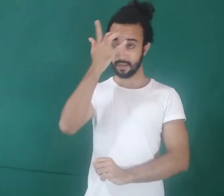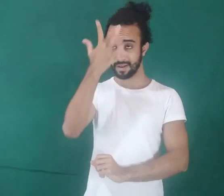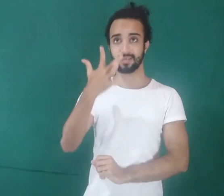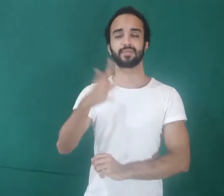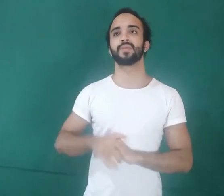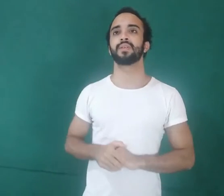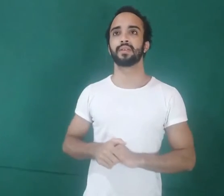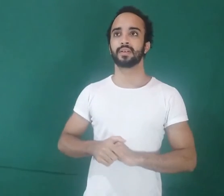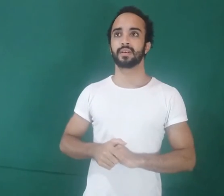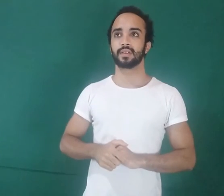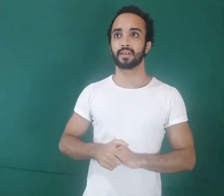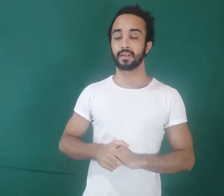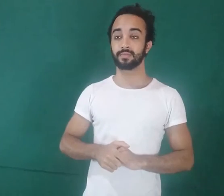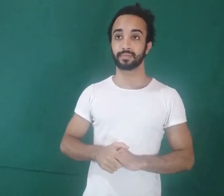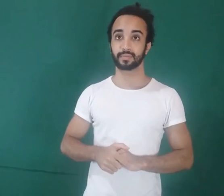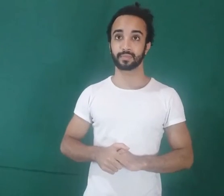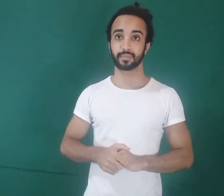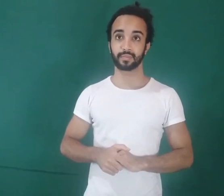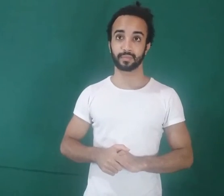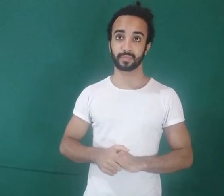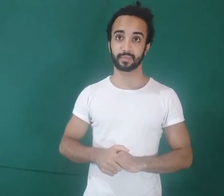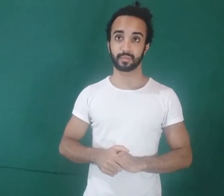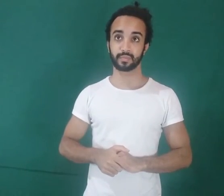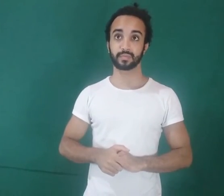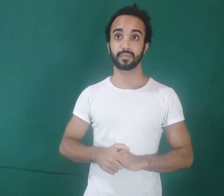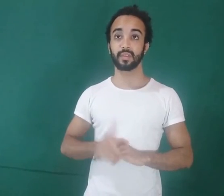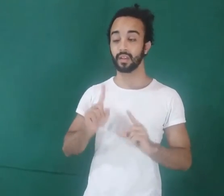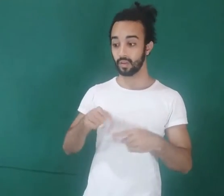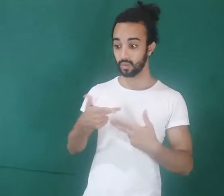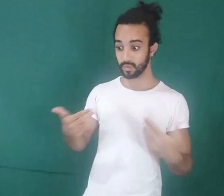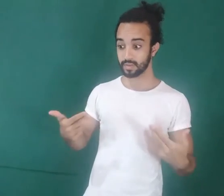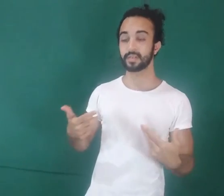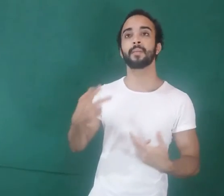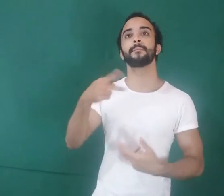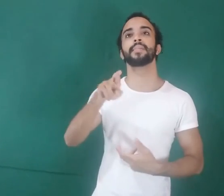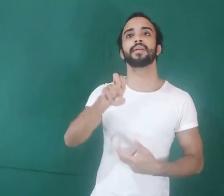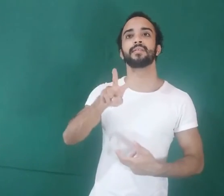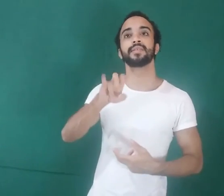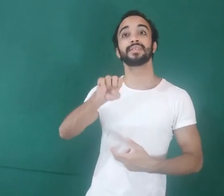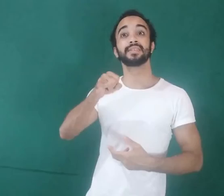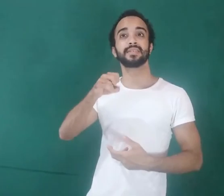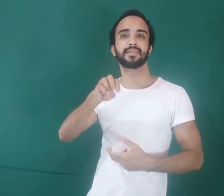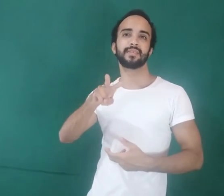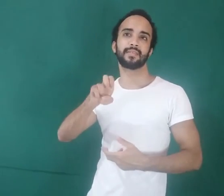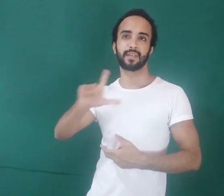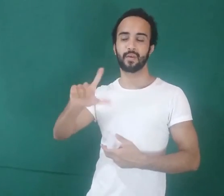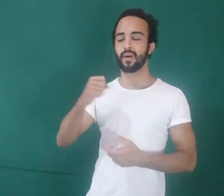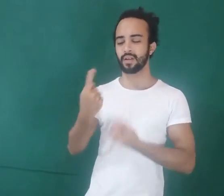Não é... A gente tá face a face com imprevisível. Então, assim... Às vezes eu tenho medo de